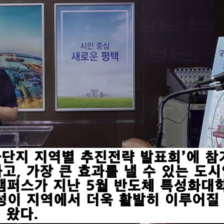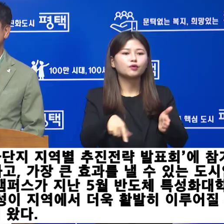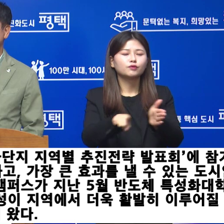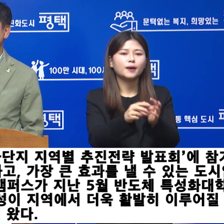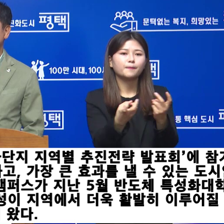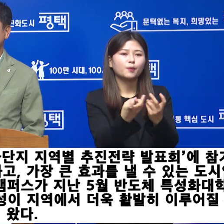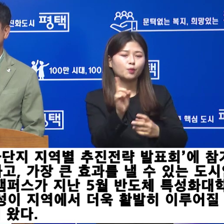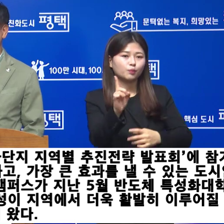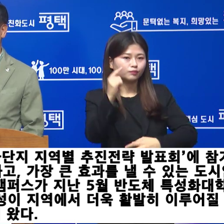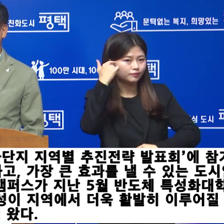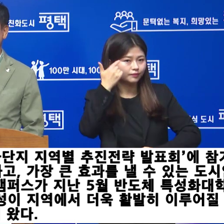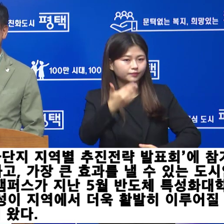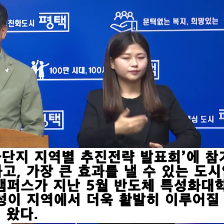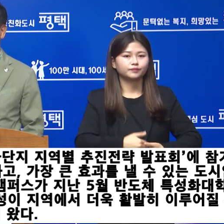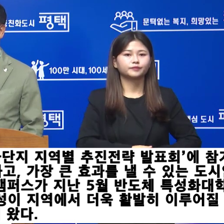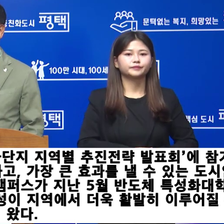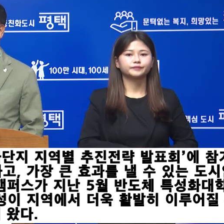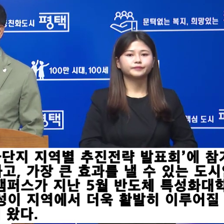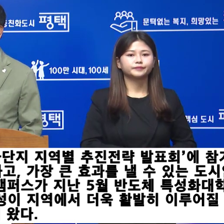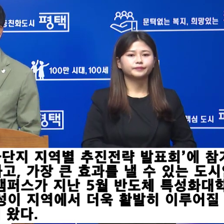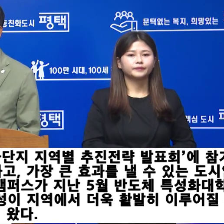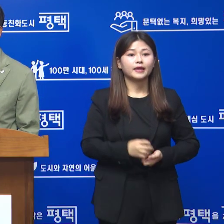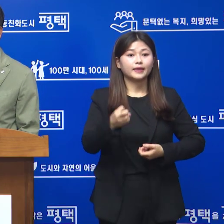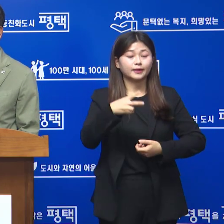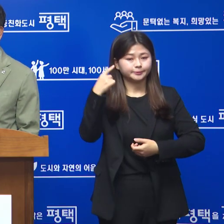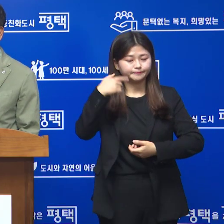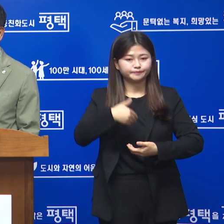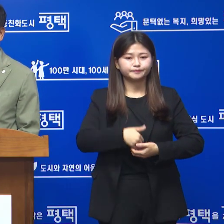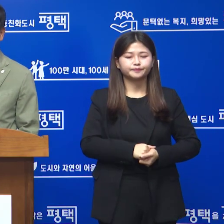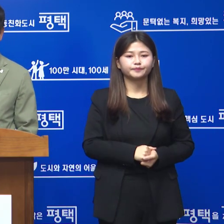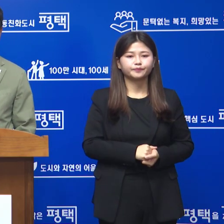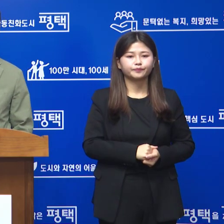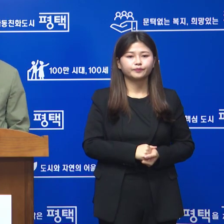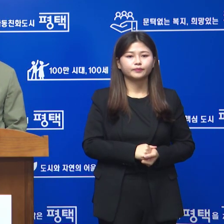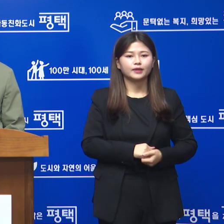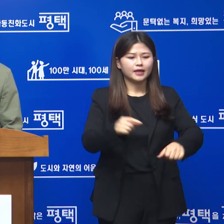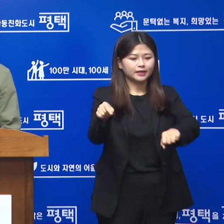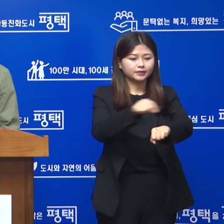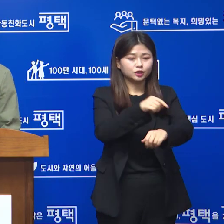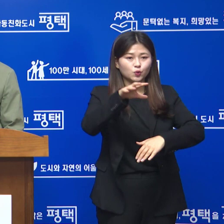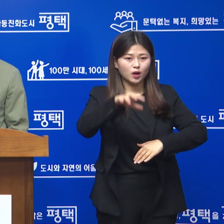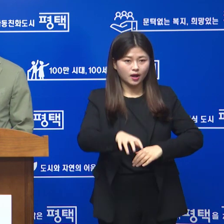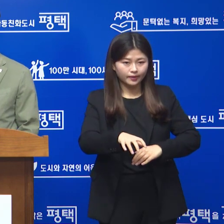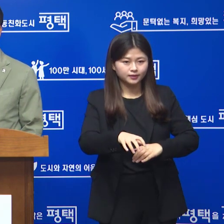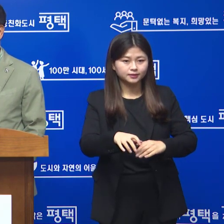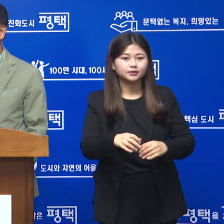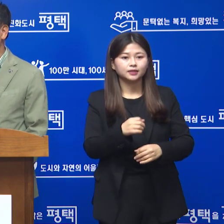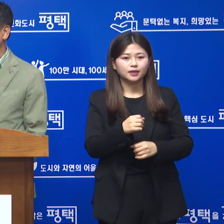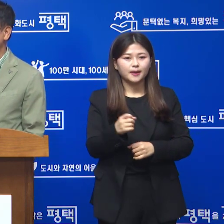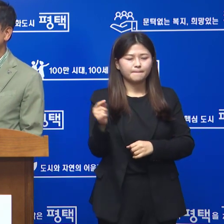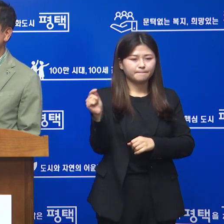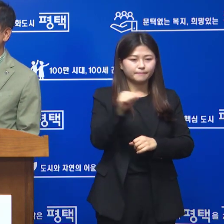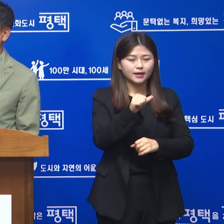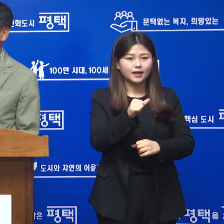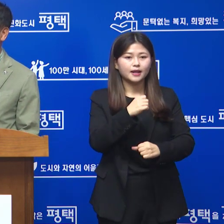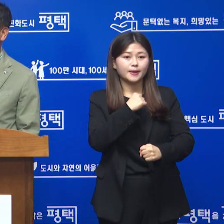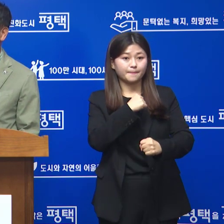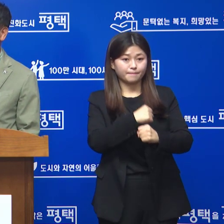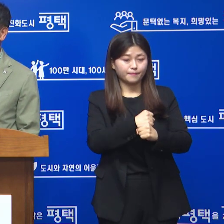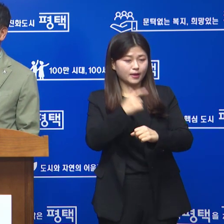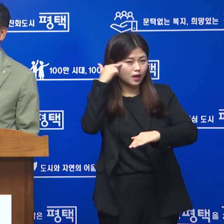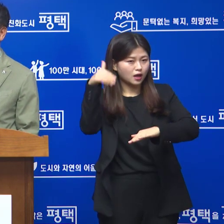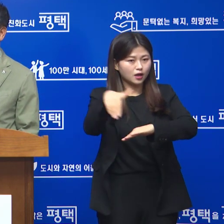무엇인지 질의하셨습니다. 다시 한 번. 특화단지의 완성도를 높이고 보다 신속한 계획